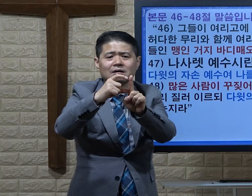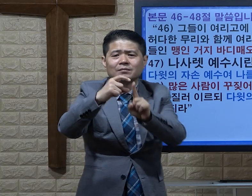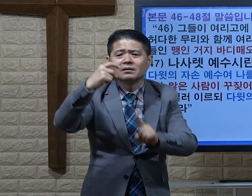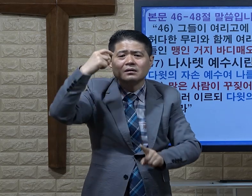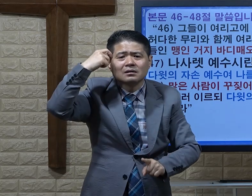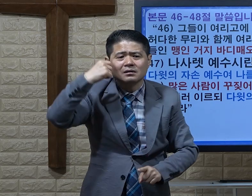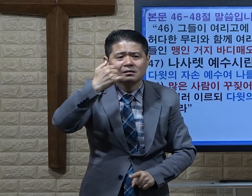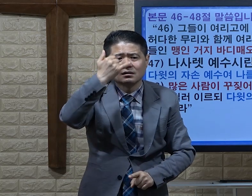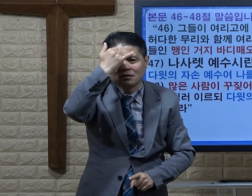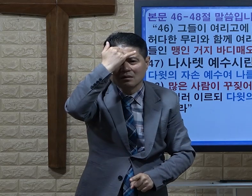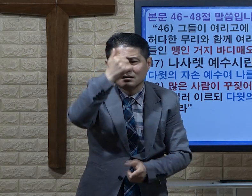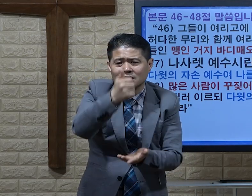여러분들